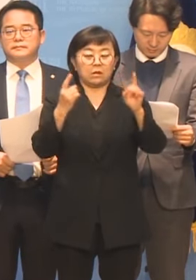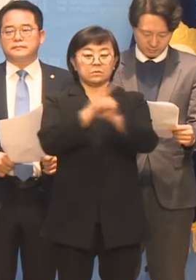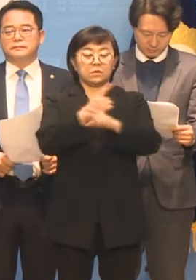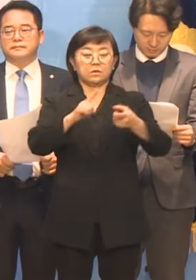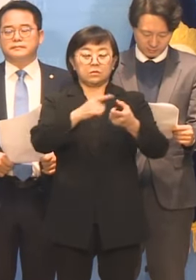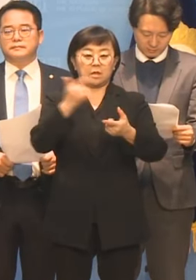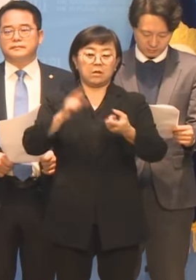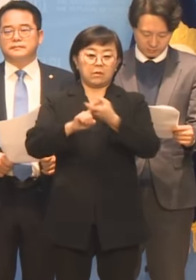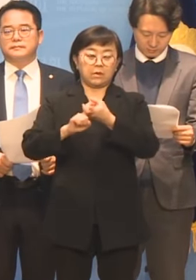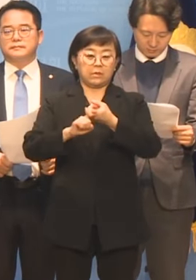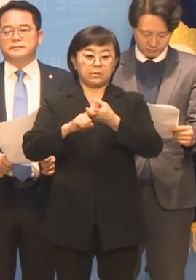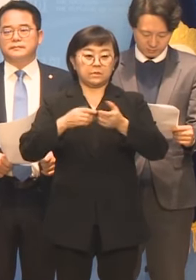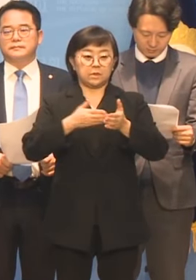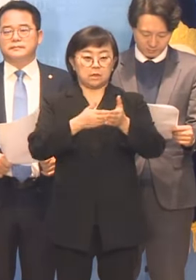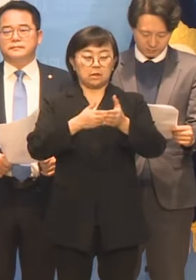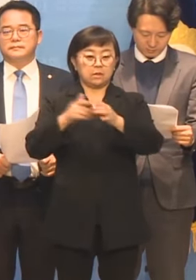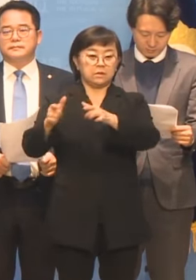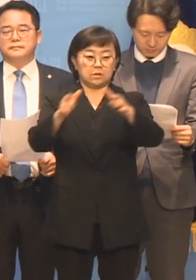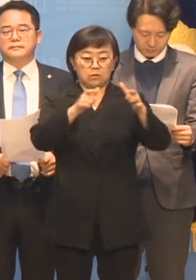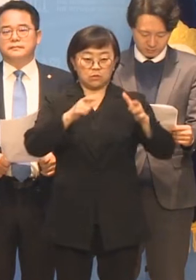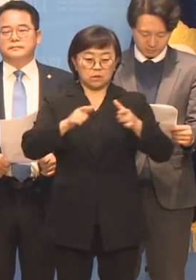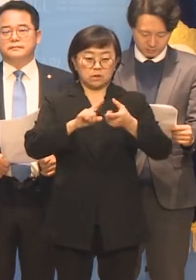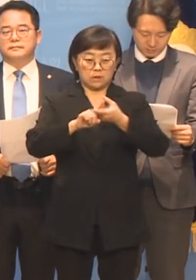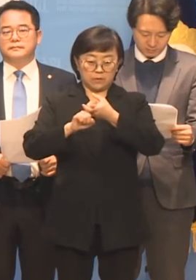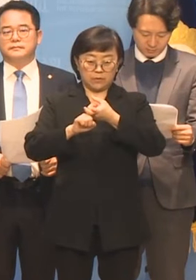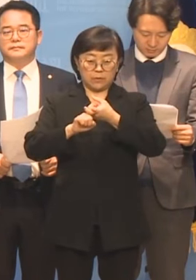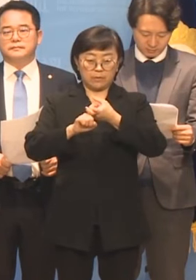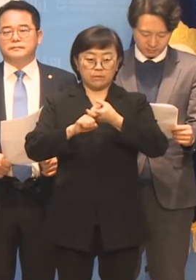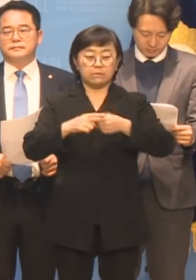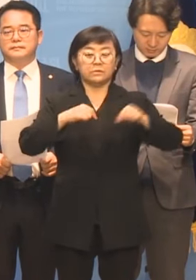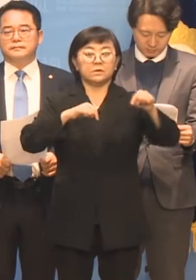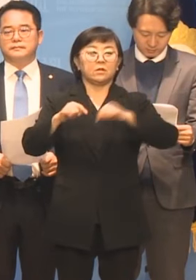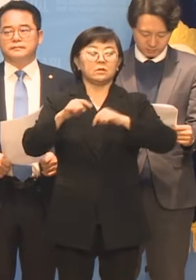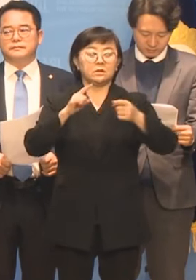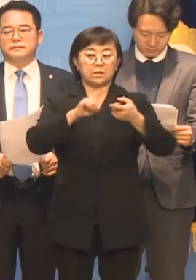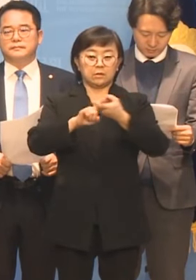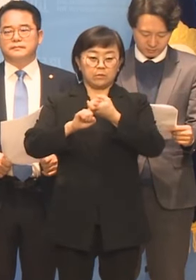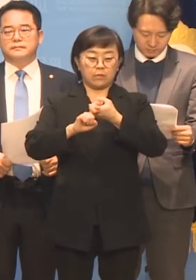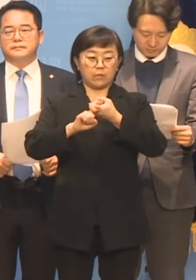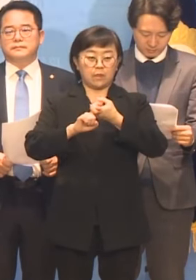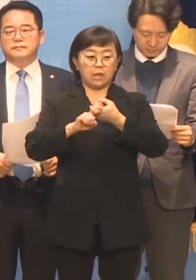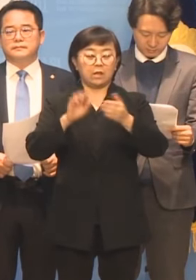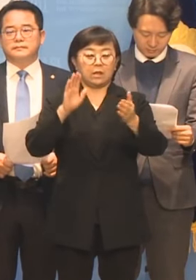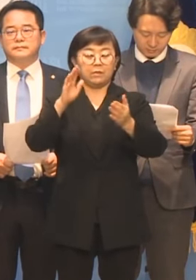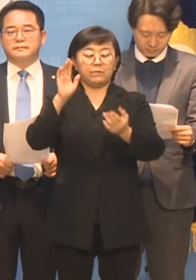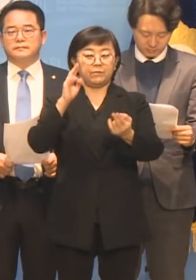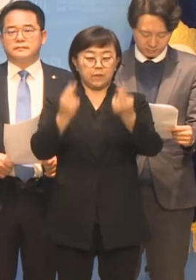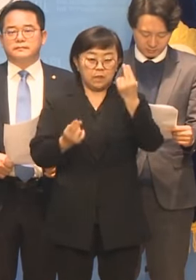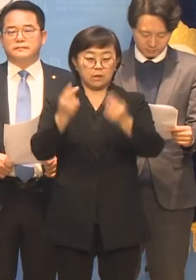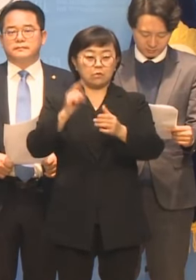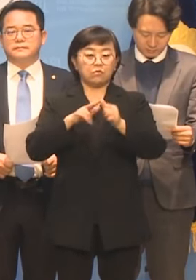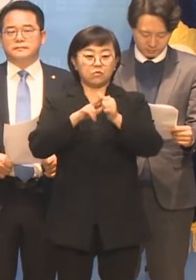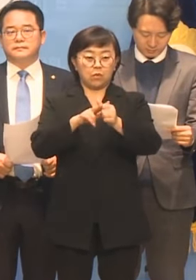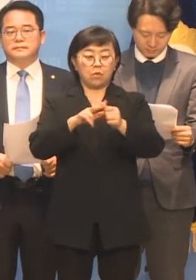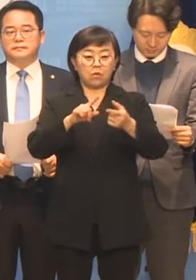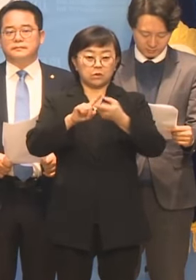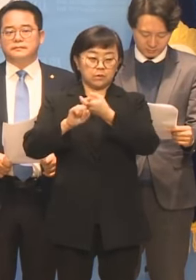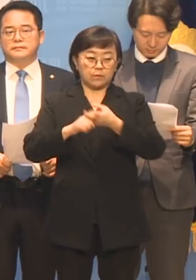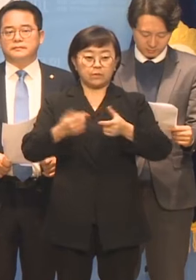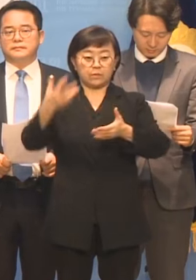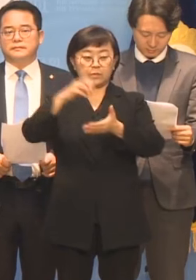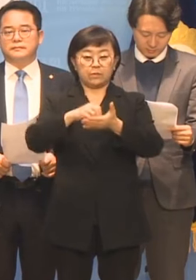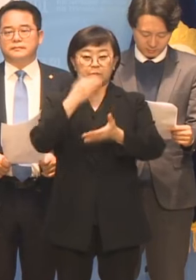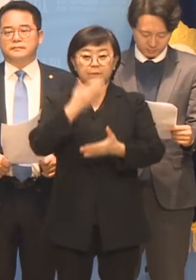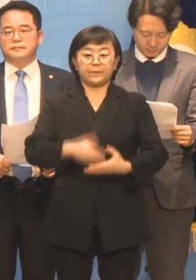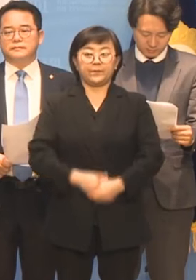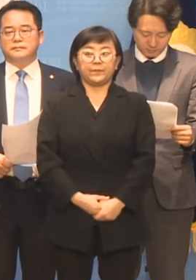민주개혁진보대연합 제안은 지역구에서의 연합, 정책연합, 비례후보 추천에서의 연합 등을 포괄하고